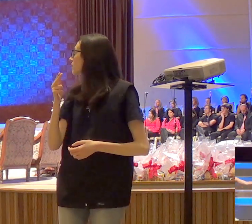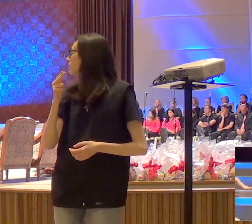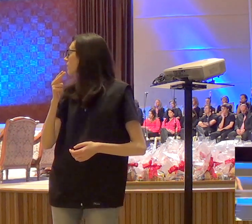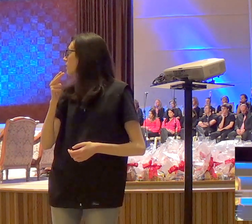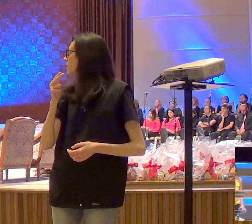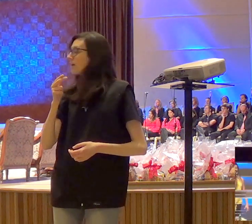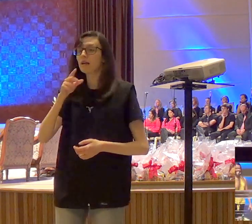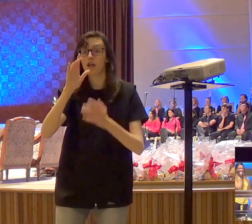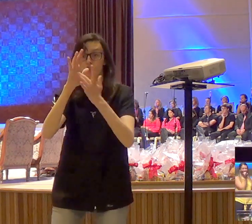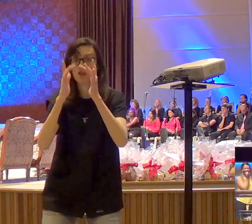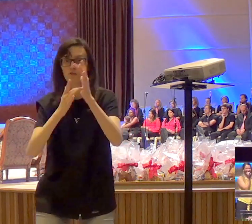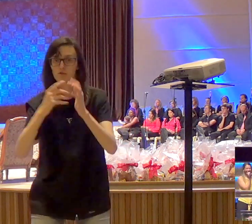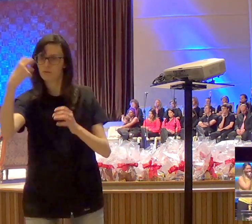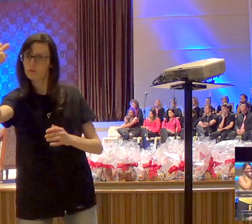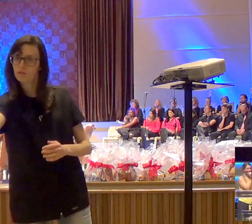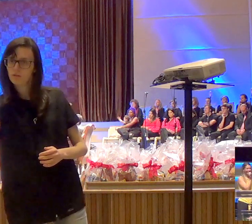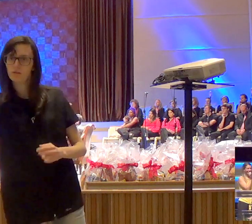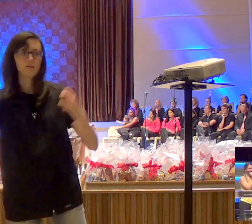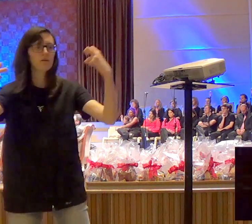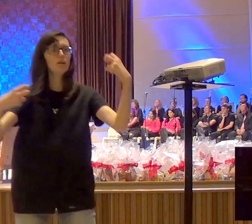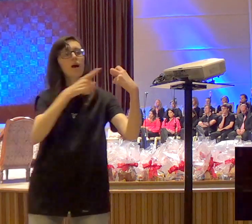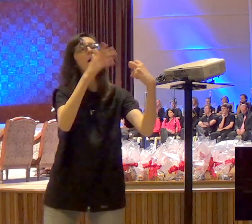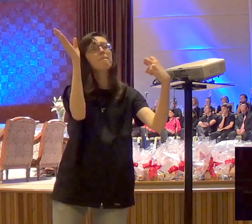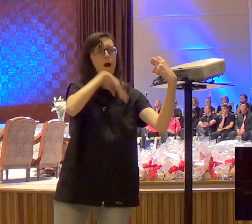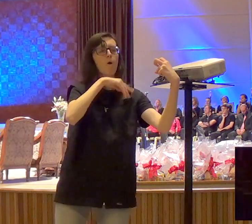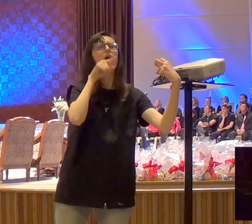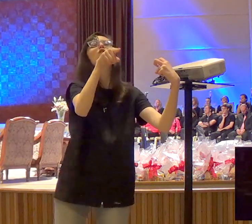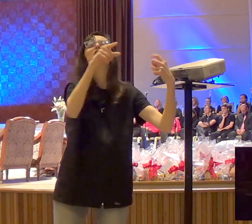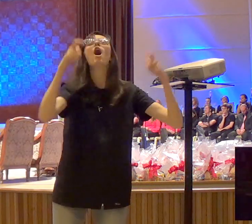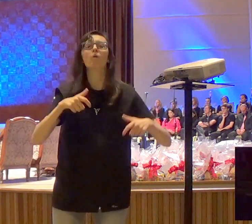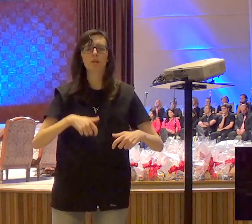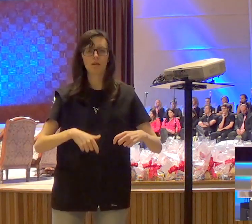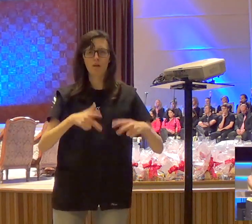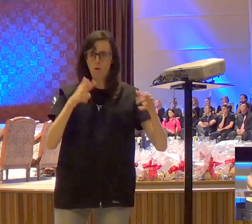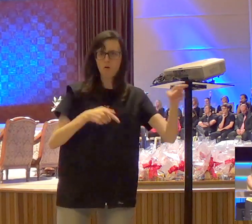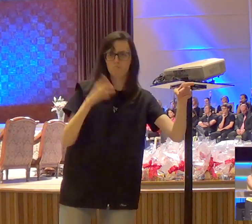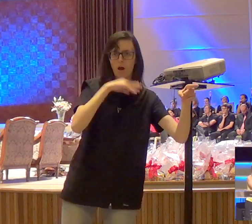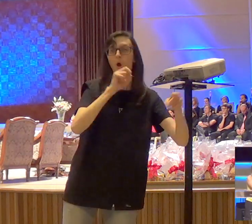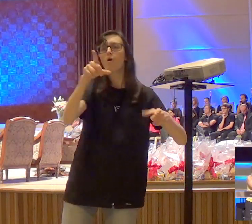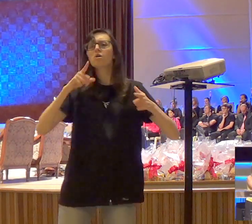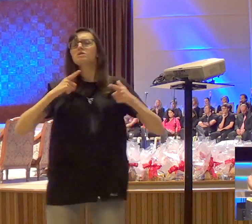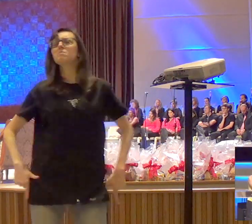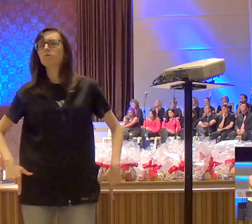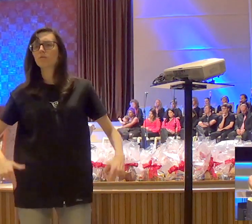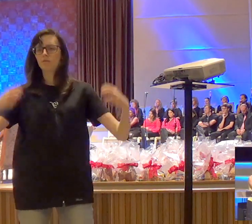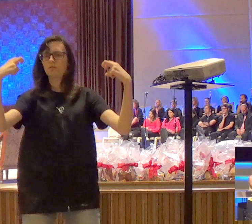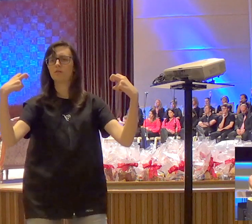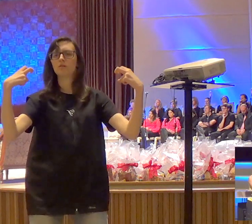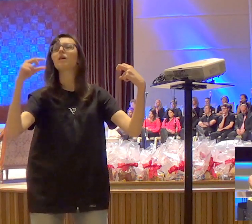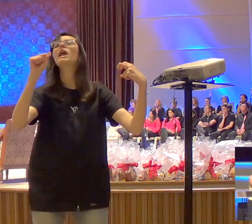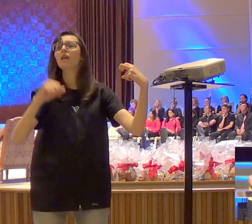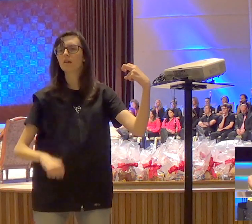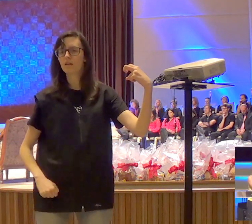estão nessa escala? Jesus is here, so good Christians are here? Maybe? About aqui, here? Os bons maybe? Cristãos aqui, talvez? Okay, a few